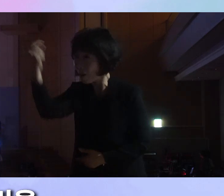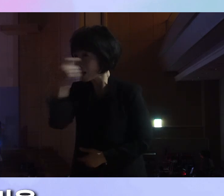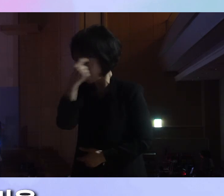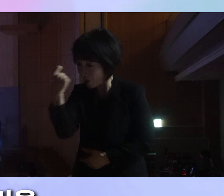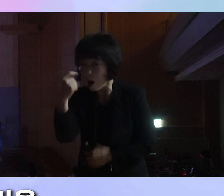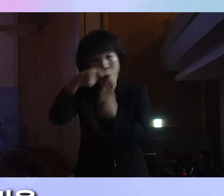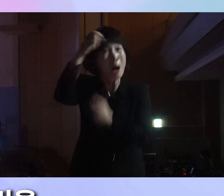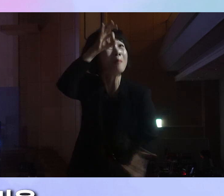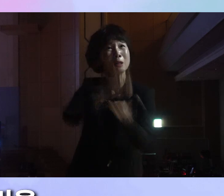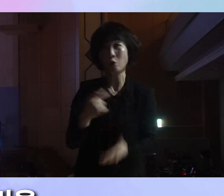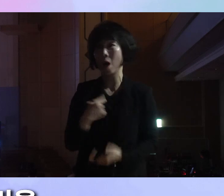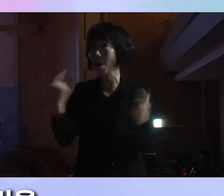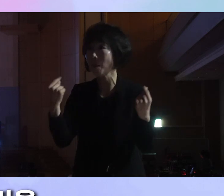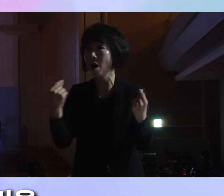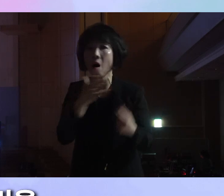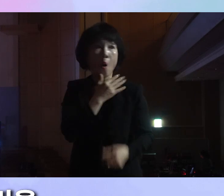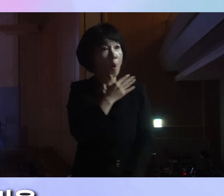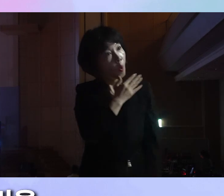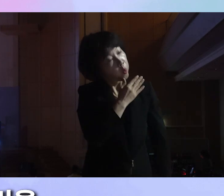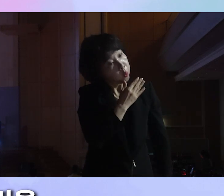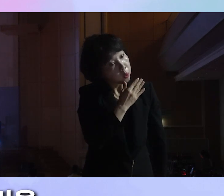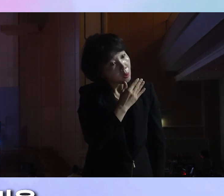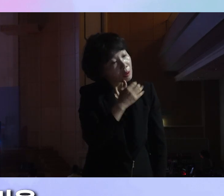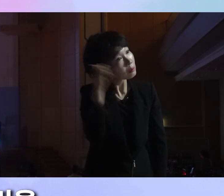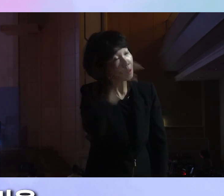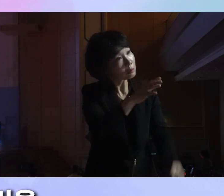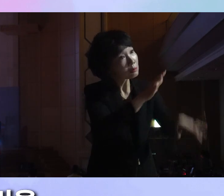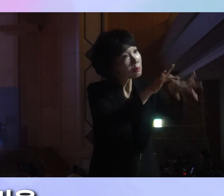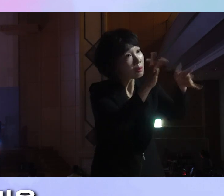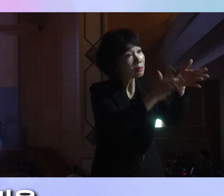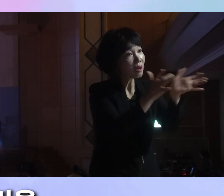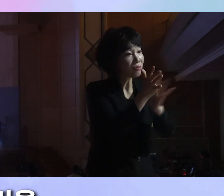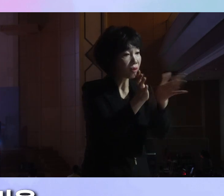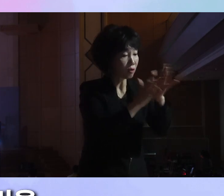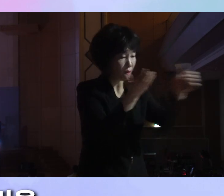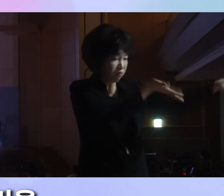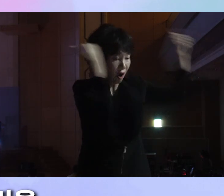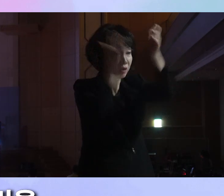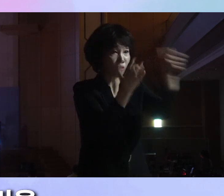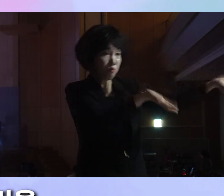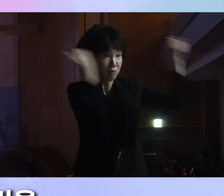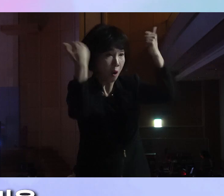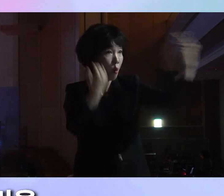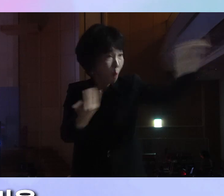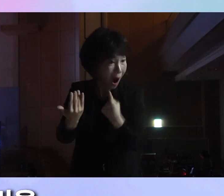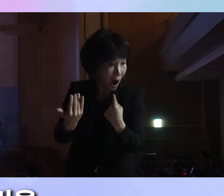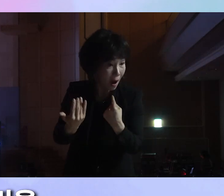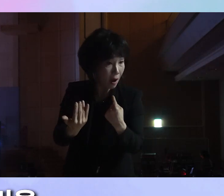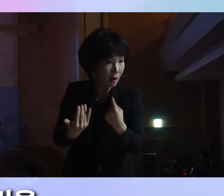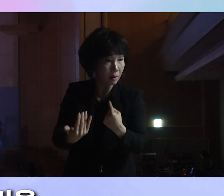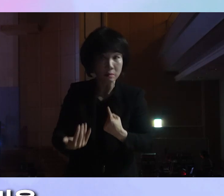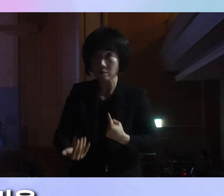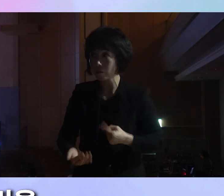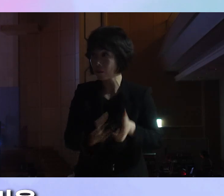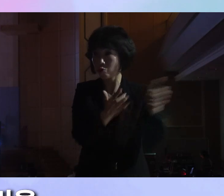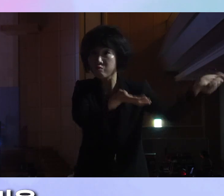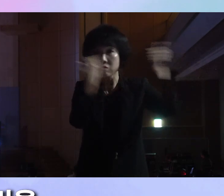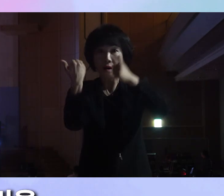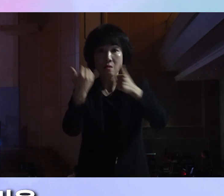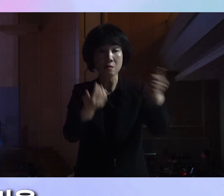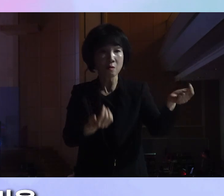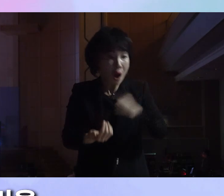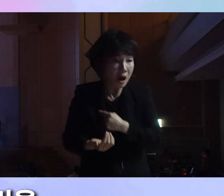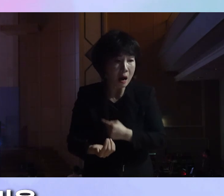봤어요. 그래, 그럼 당장 예수를 불러내봐. 그럼 넌 바로 보내줄게.